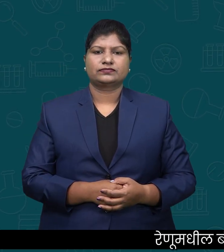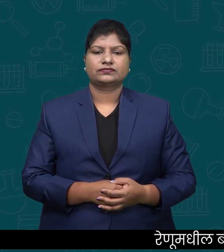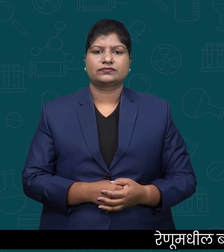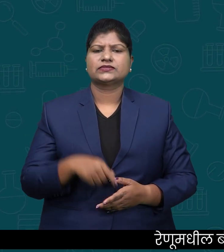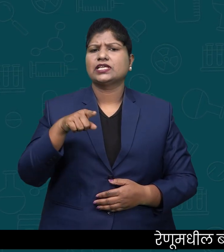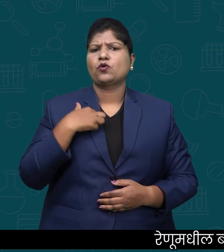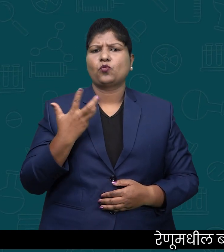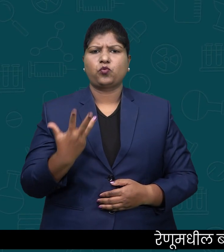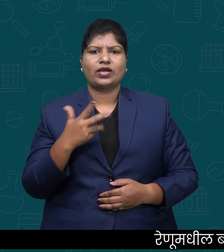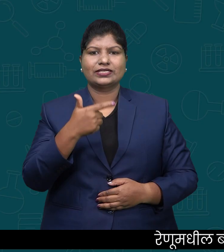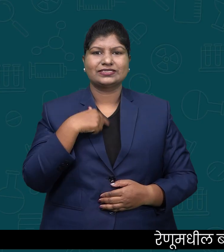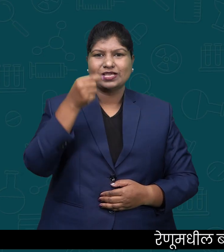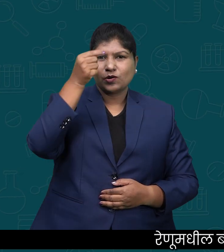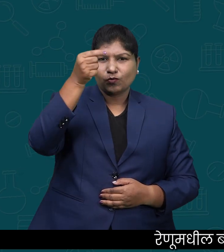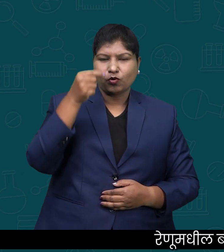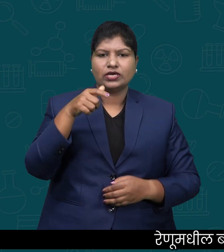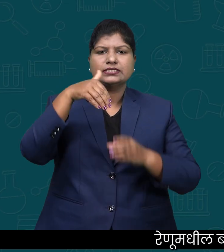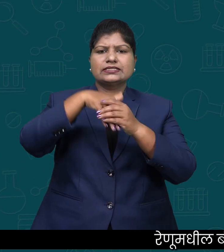रेणूमधील बंधक कोन काय आहे?